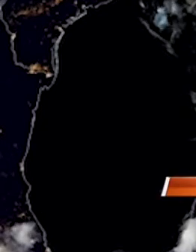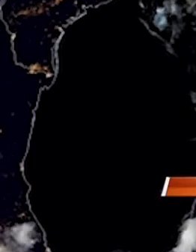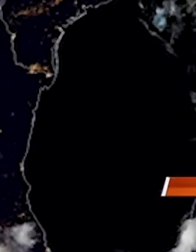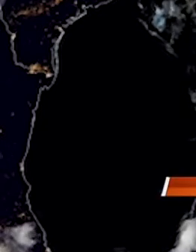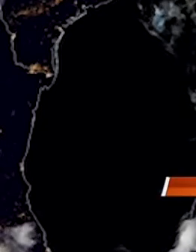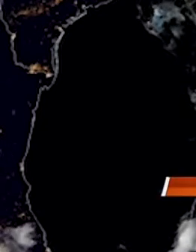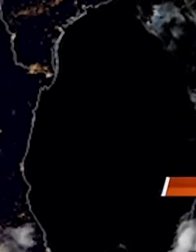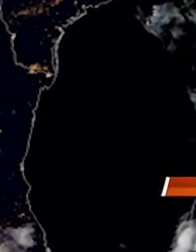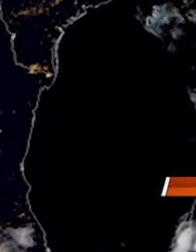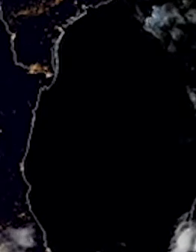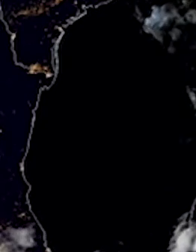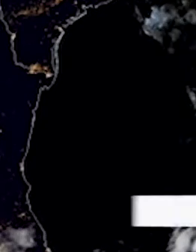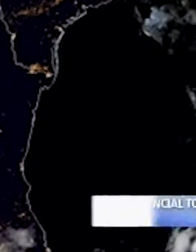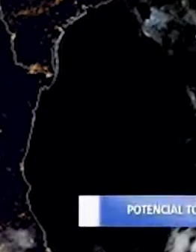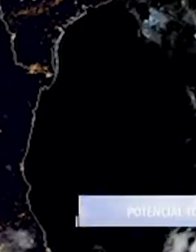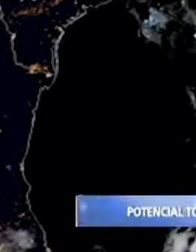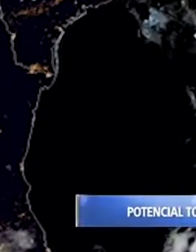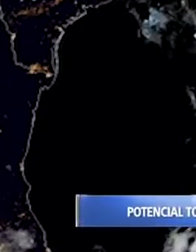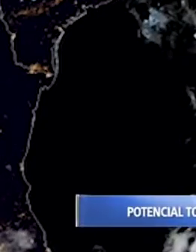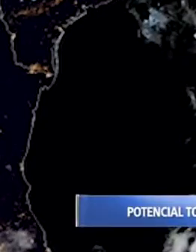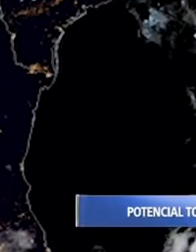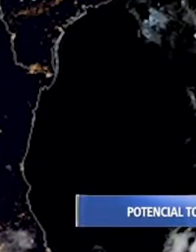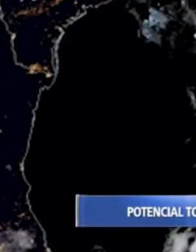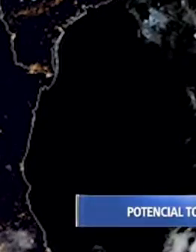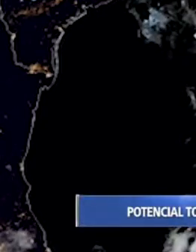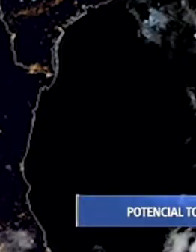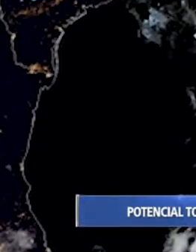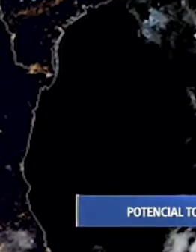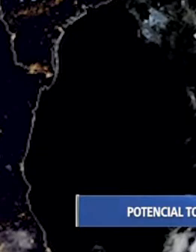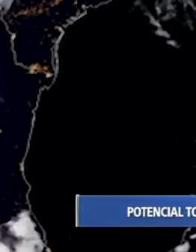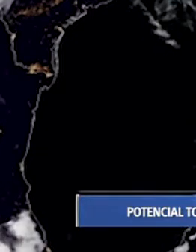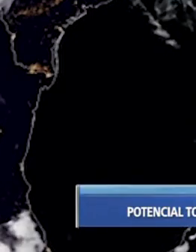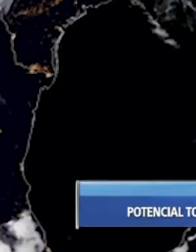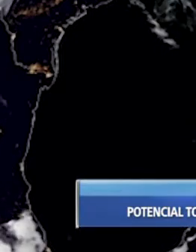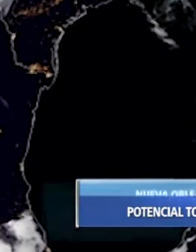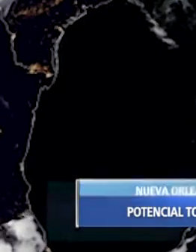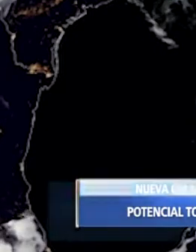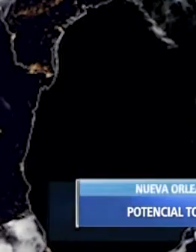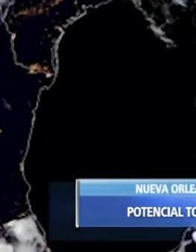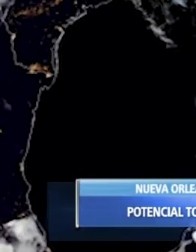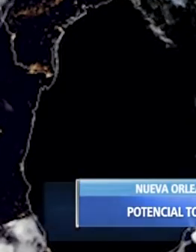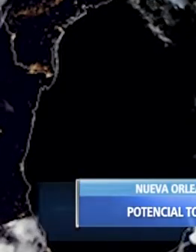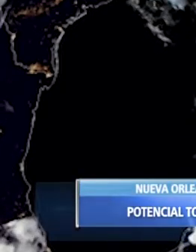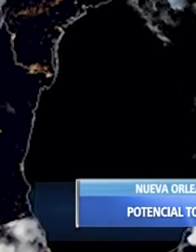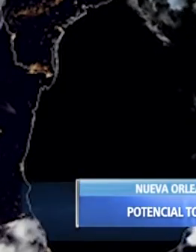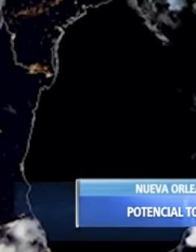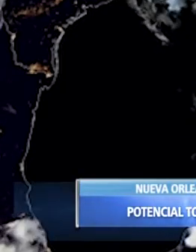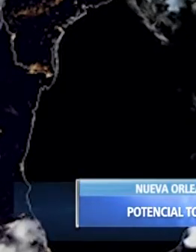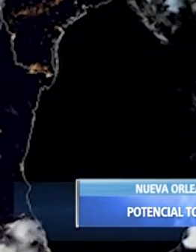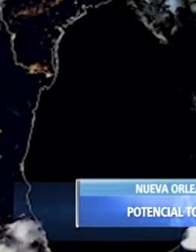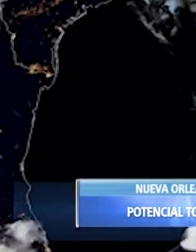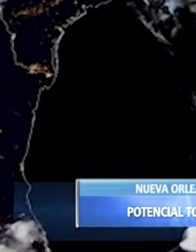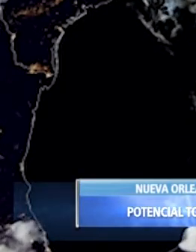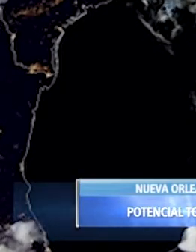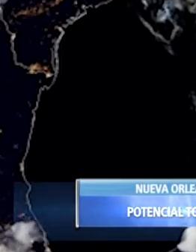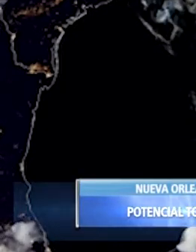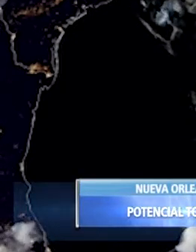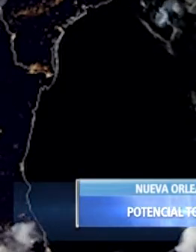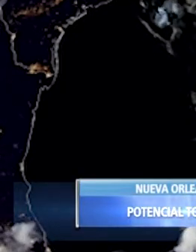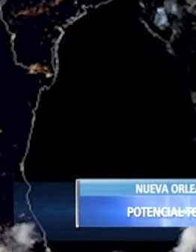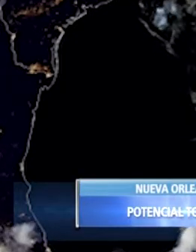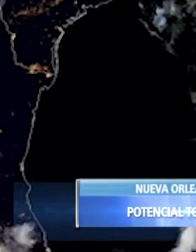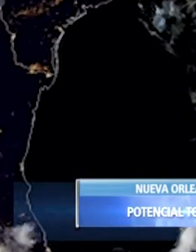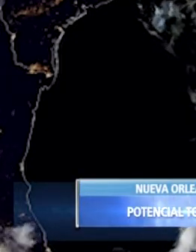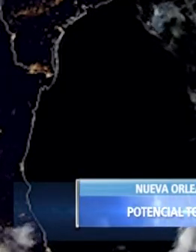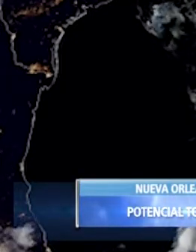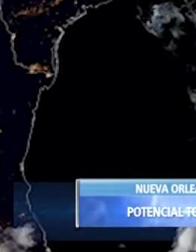una potencial tormenta tropical que se avecina en el golfo de méxico presenta problemas en partes del sureste de luciana la posibilidad de que el